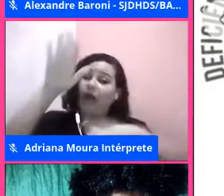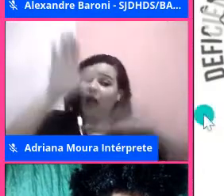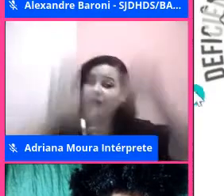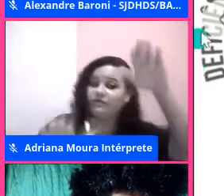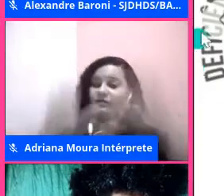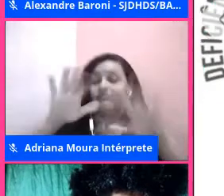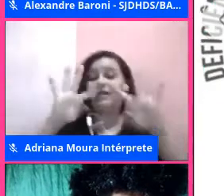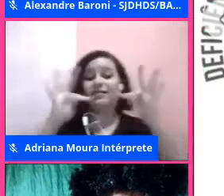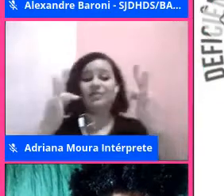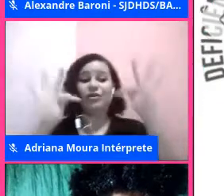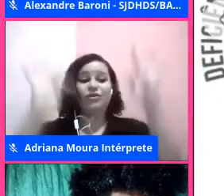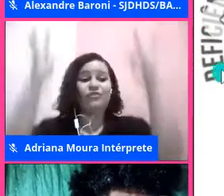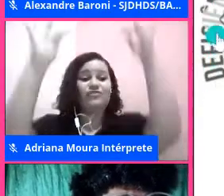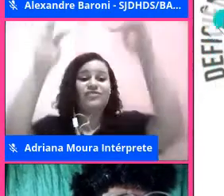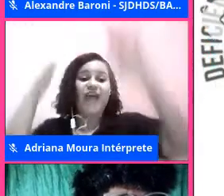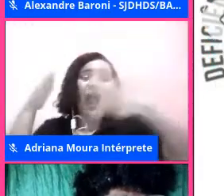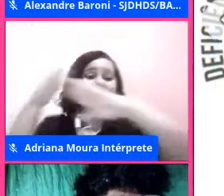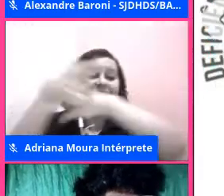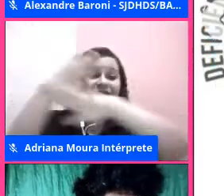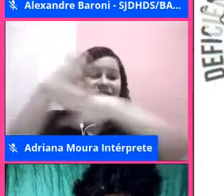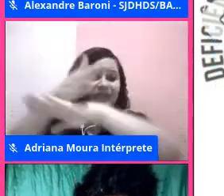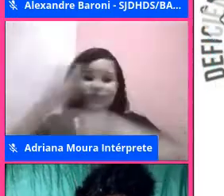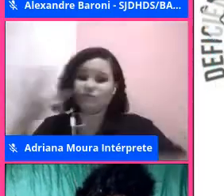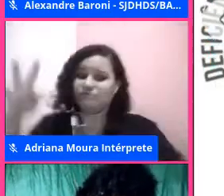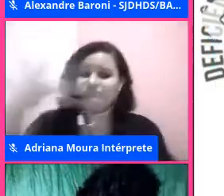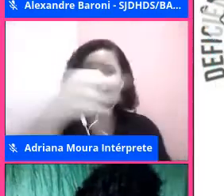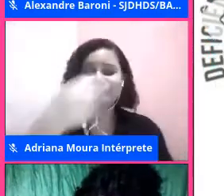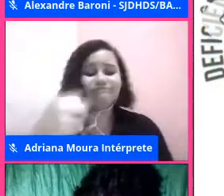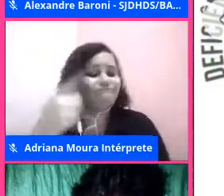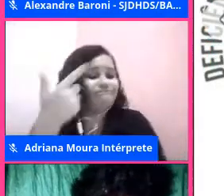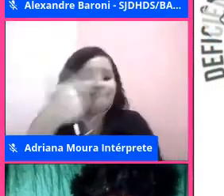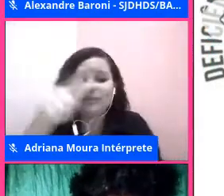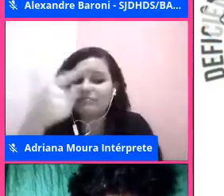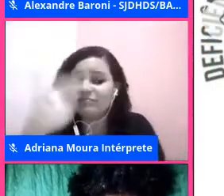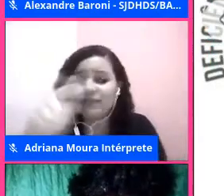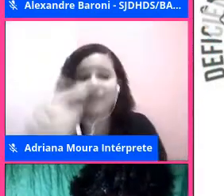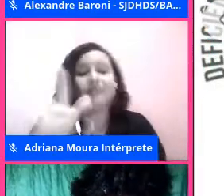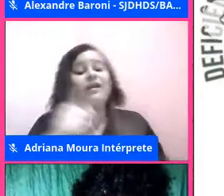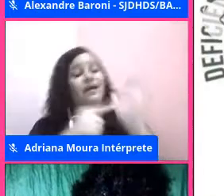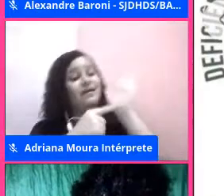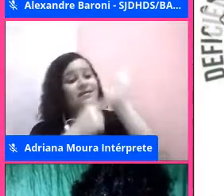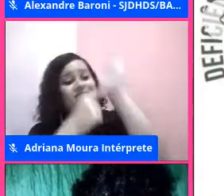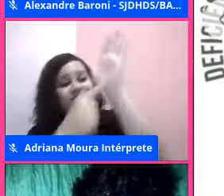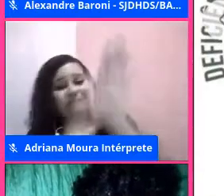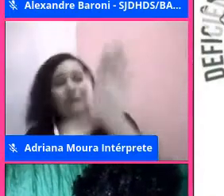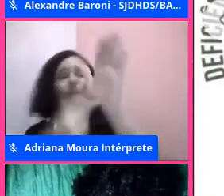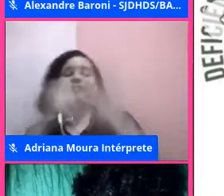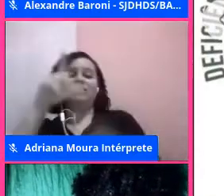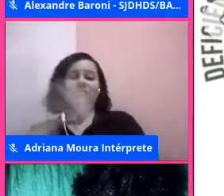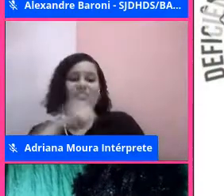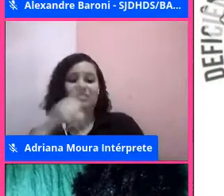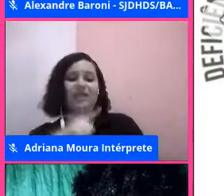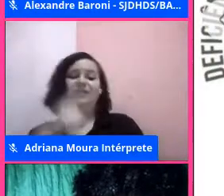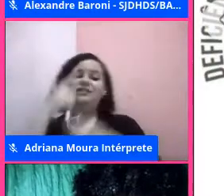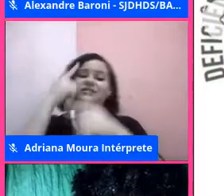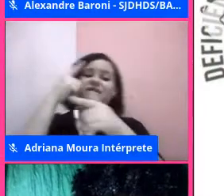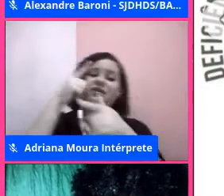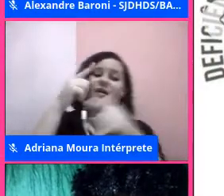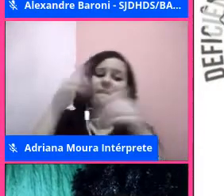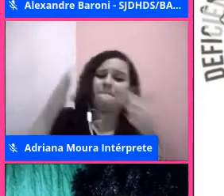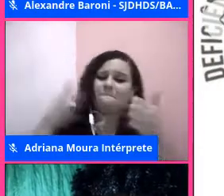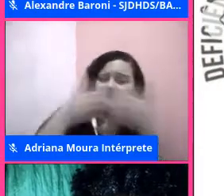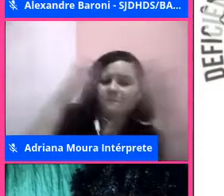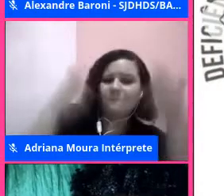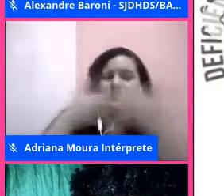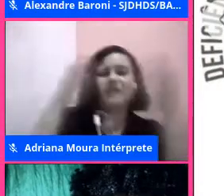é uma tecnologia e aqui mostra um pouco a relação da deficiência com a pobreza. Então, com relação